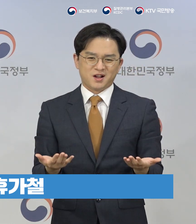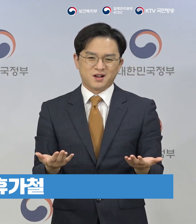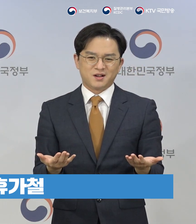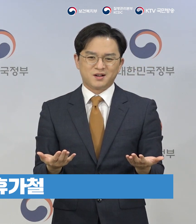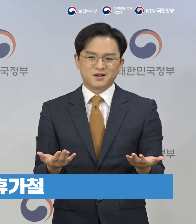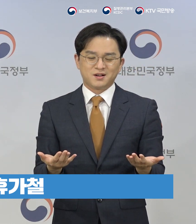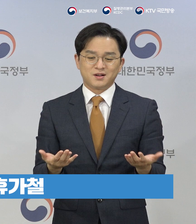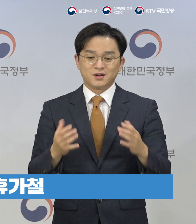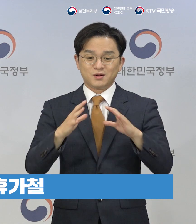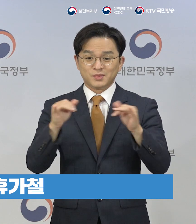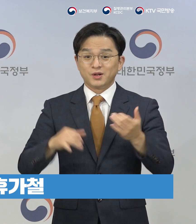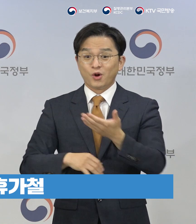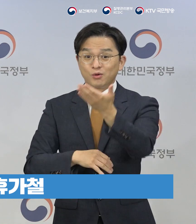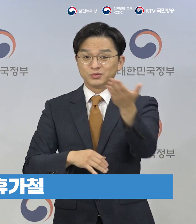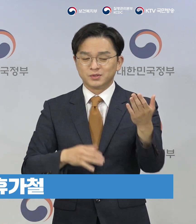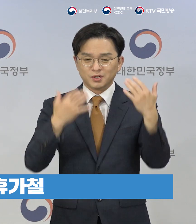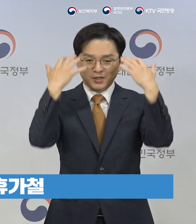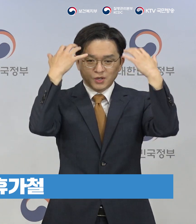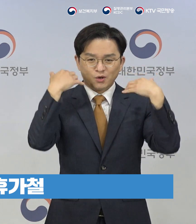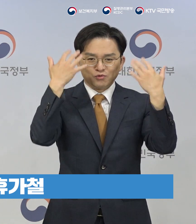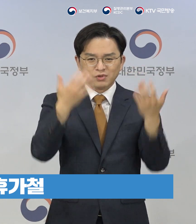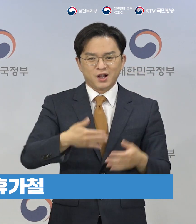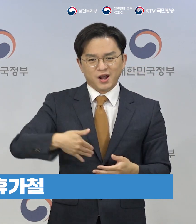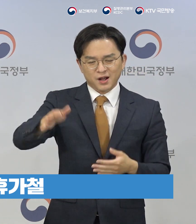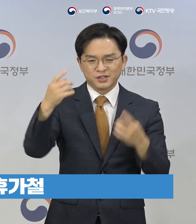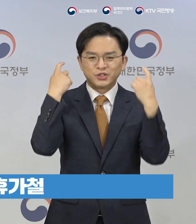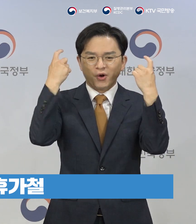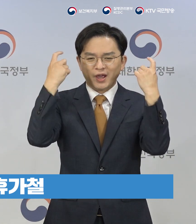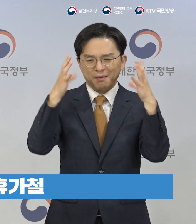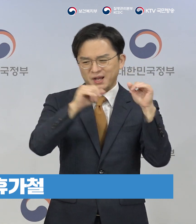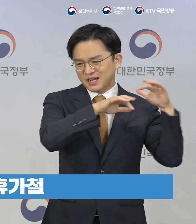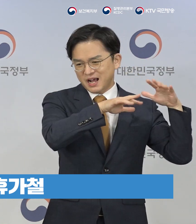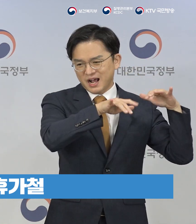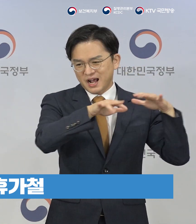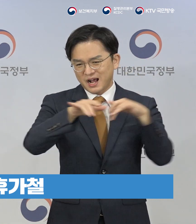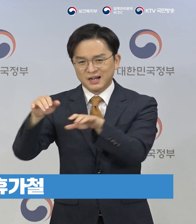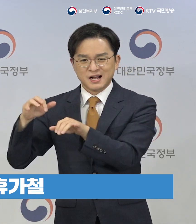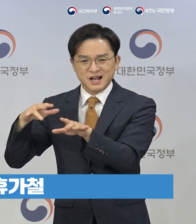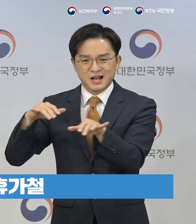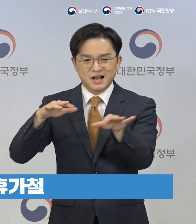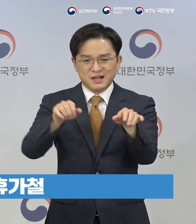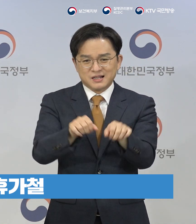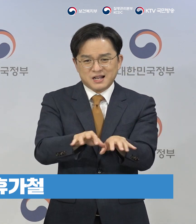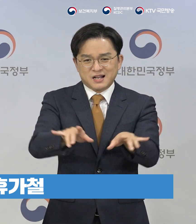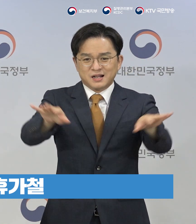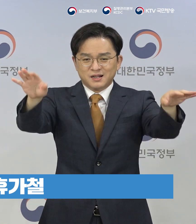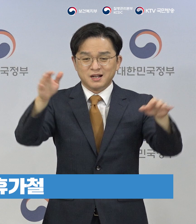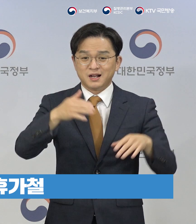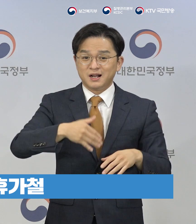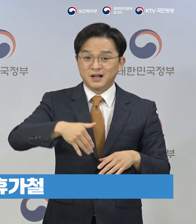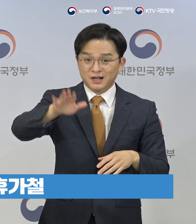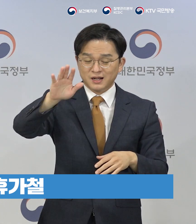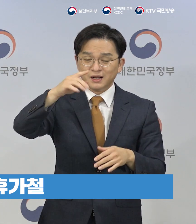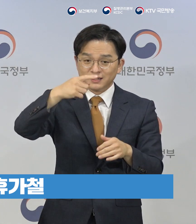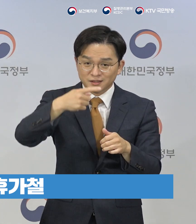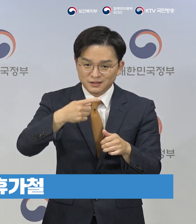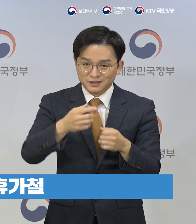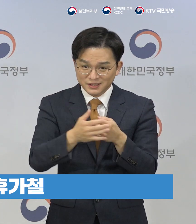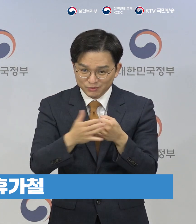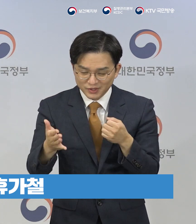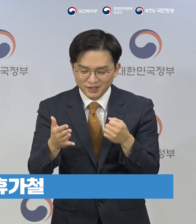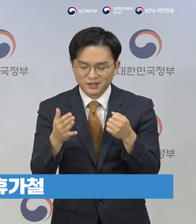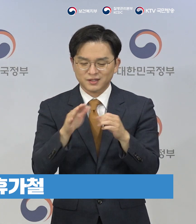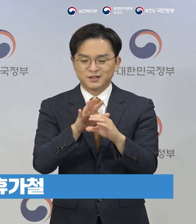것입니다. 여름 휴가철을 맞아 많은 국민들이 다양한 이동과 활동을 하게 되는 만큼